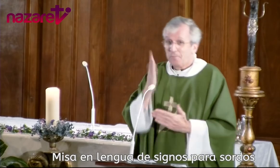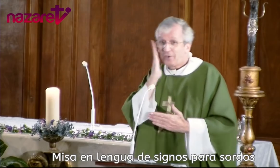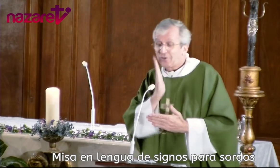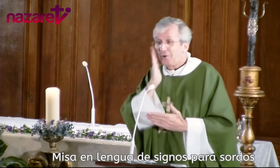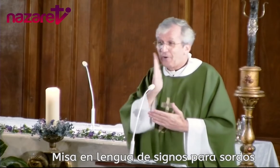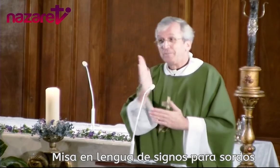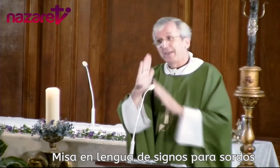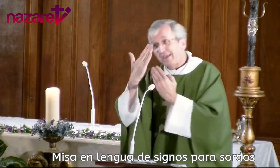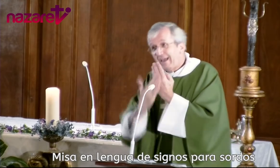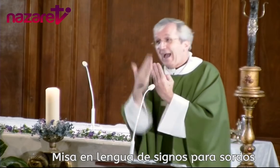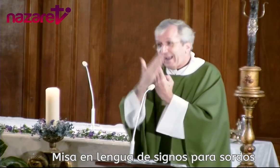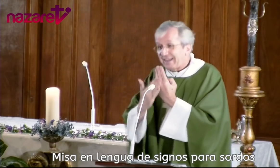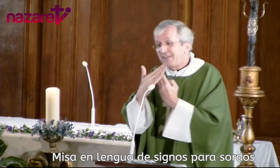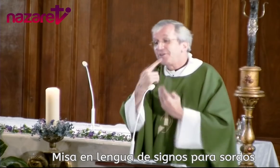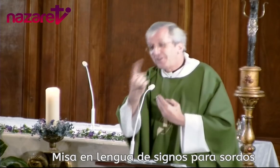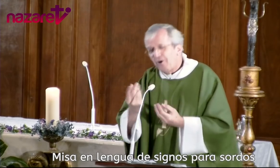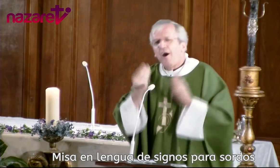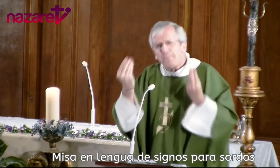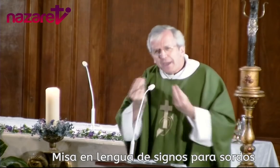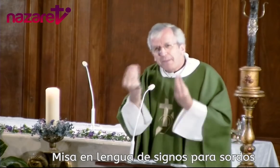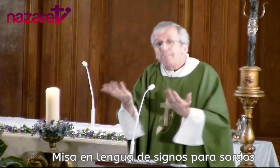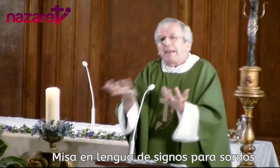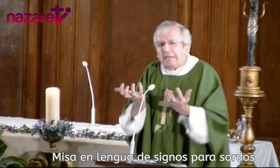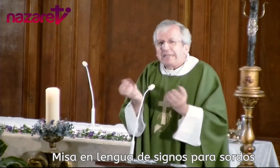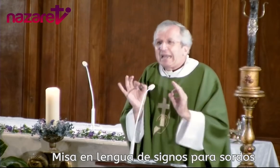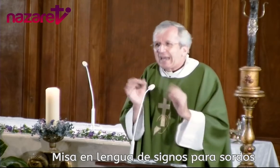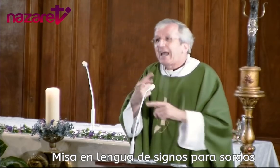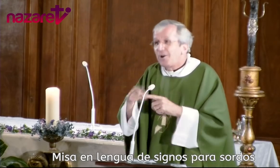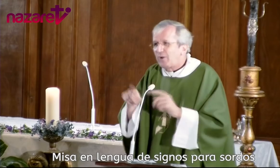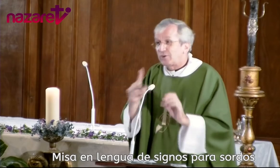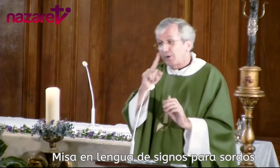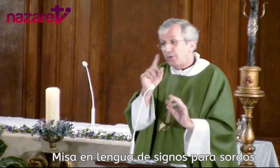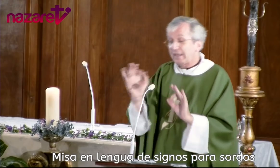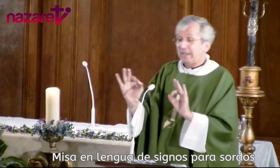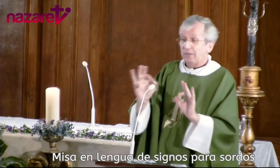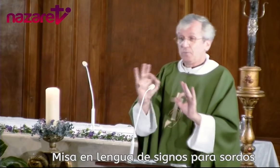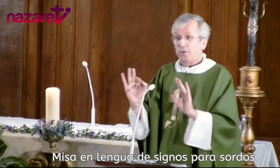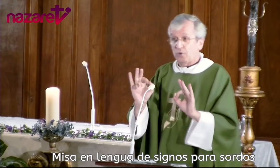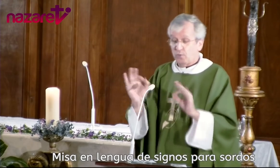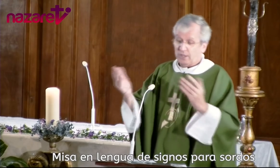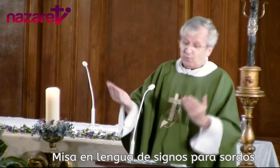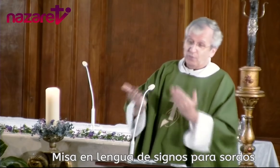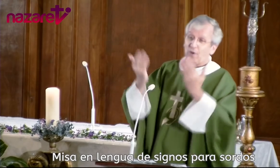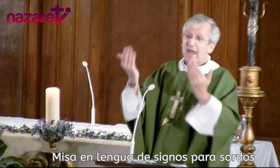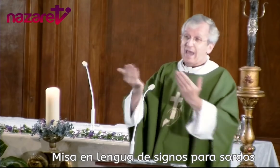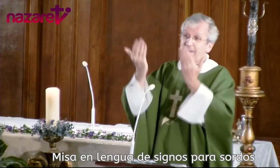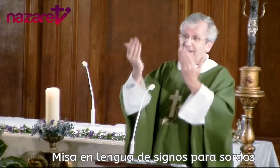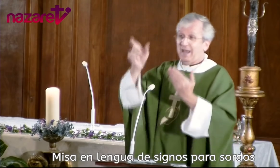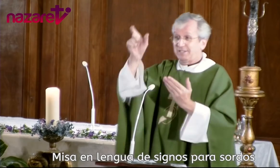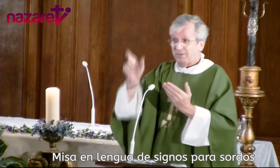poquito como acariciando, diciendo bien, bien, para ganar alguna cosa. Con lo cual hay que ir un poquito con cuidado cuando alaban a las personas